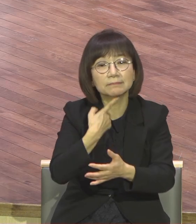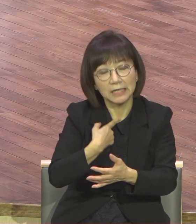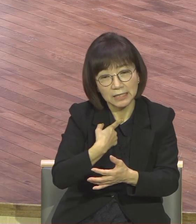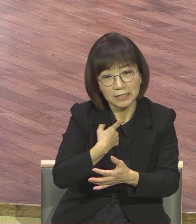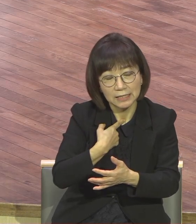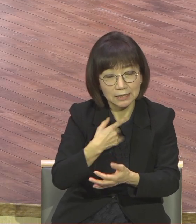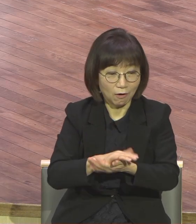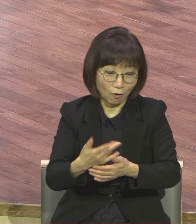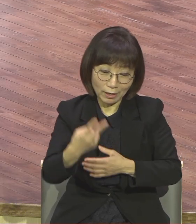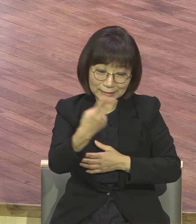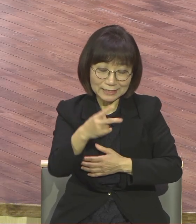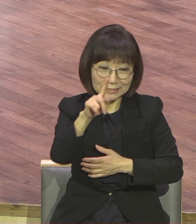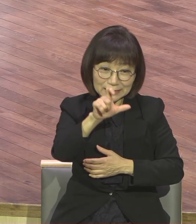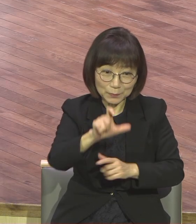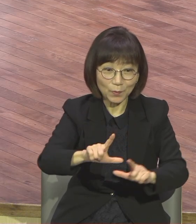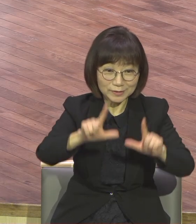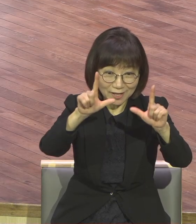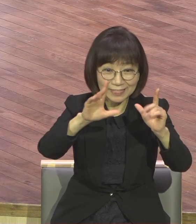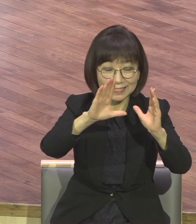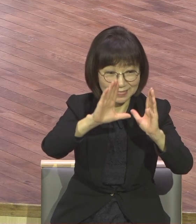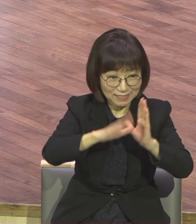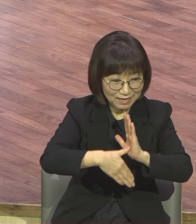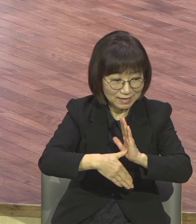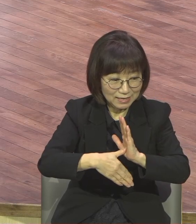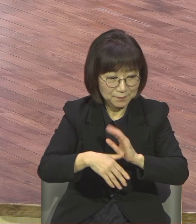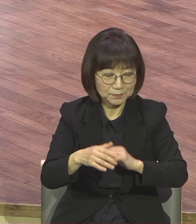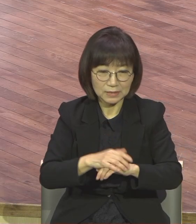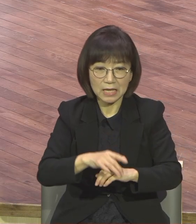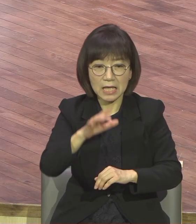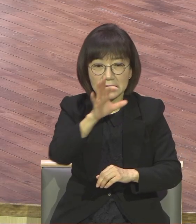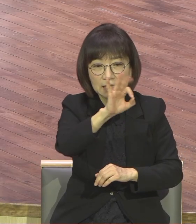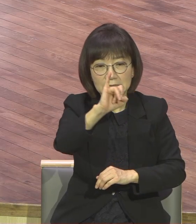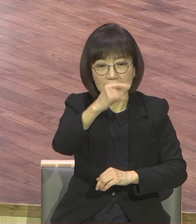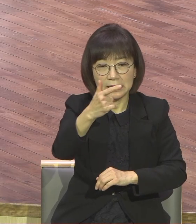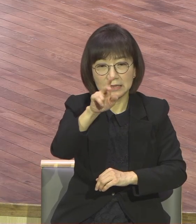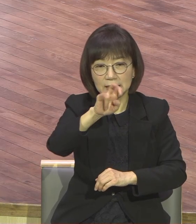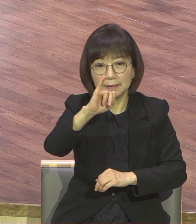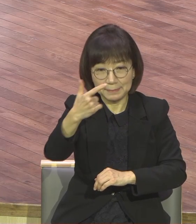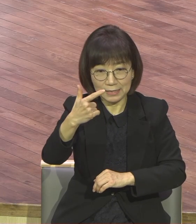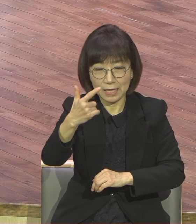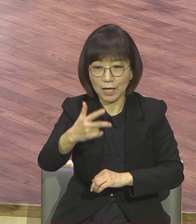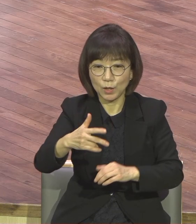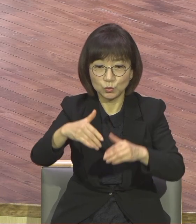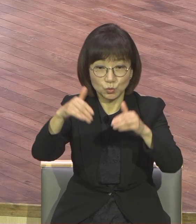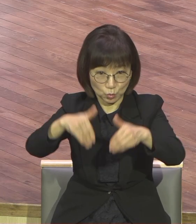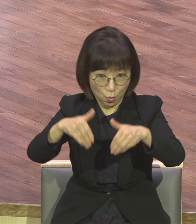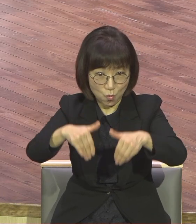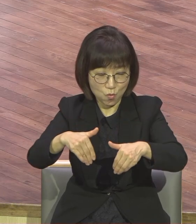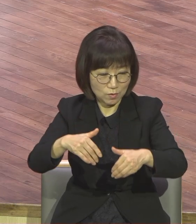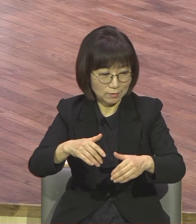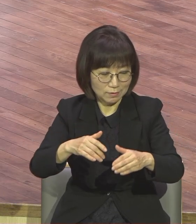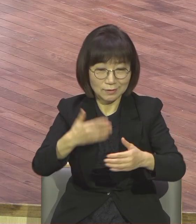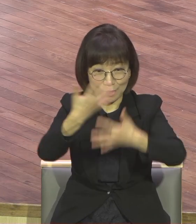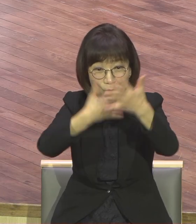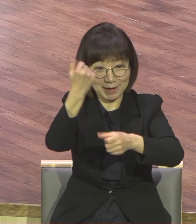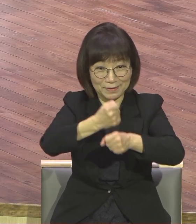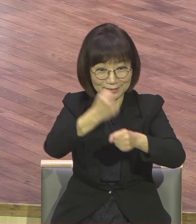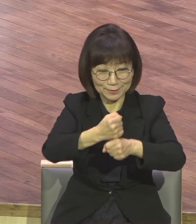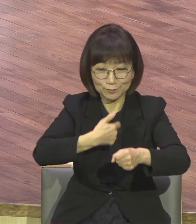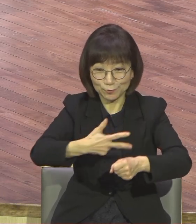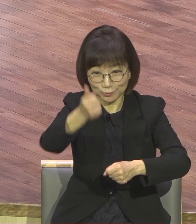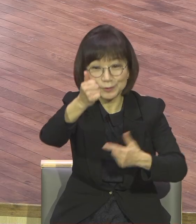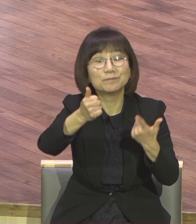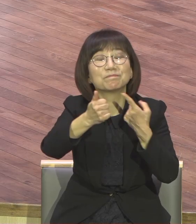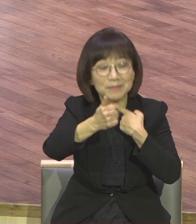2015년에 이 사람이 인민의 종이라는 영화를 만들었어요. 그게 제가 주인공인 거예요. 이래 가지고